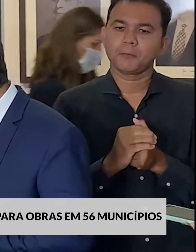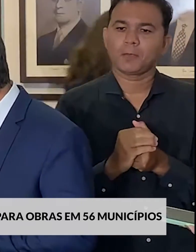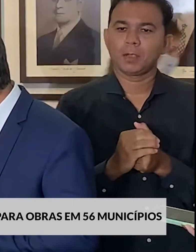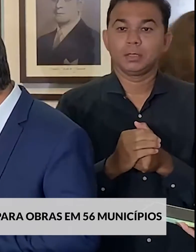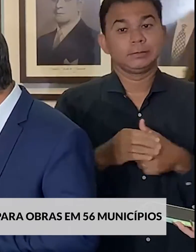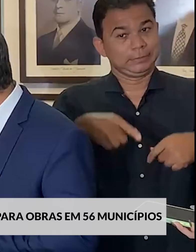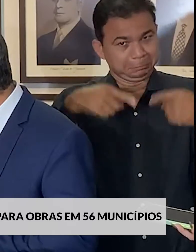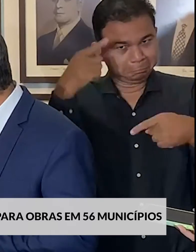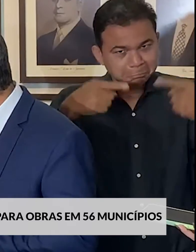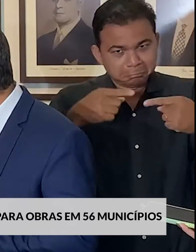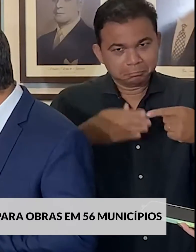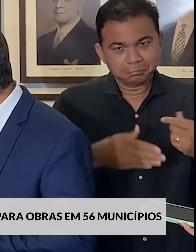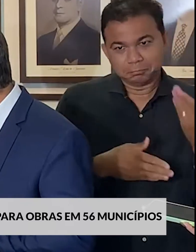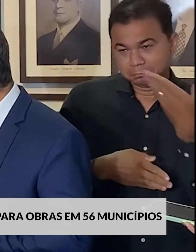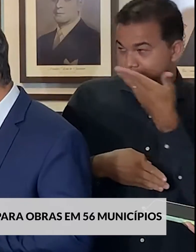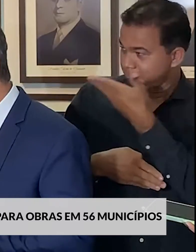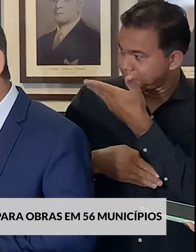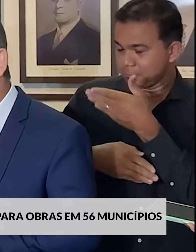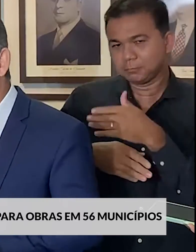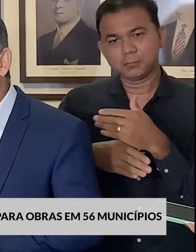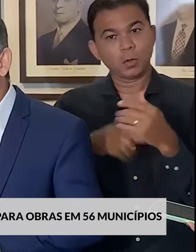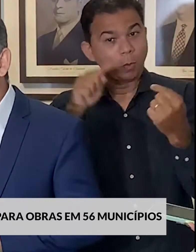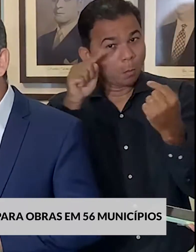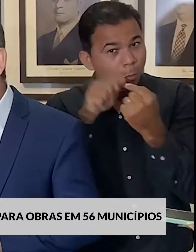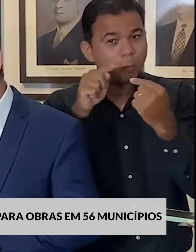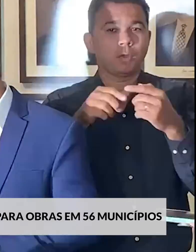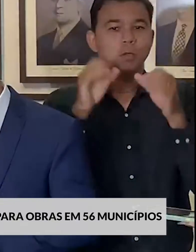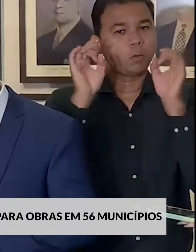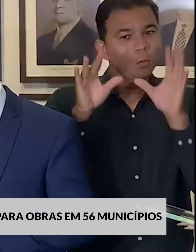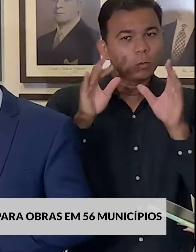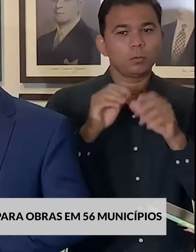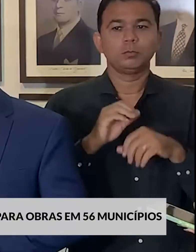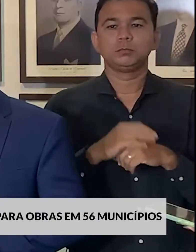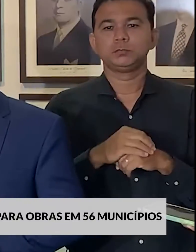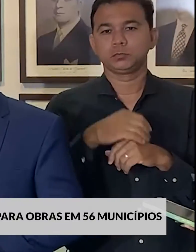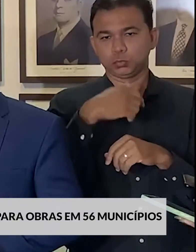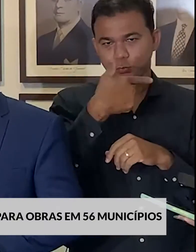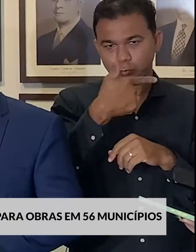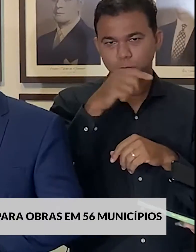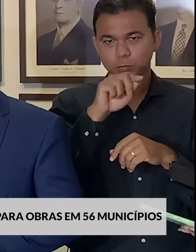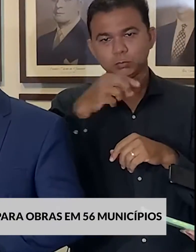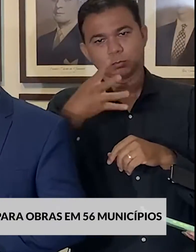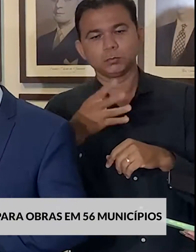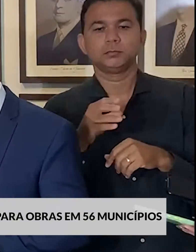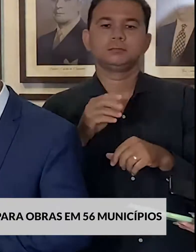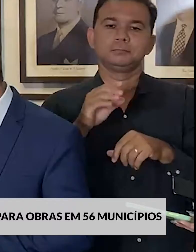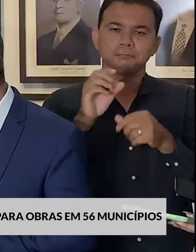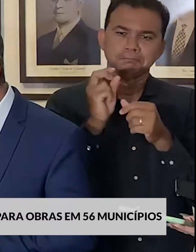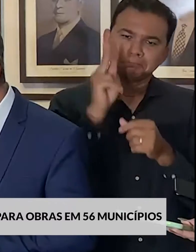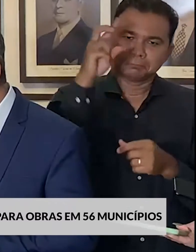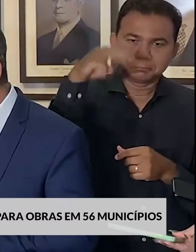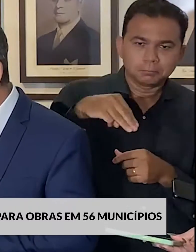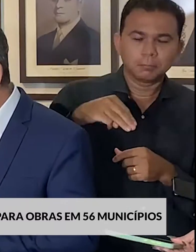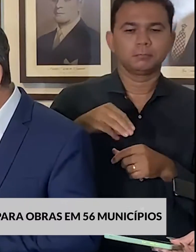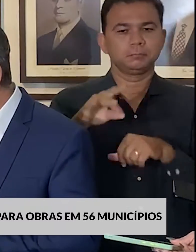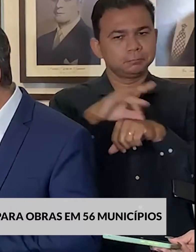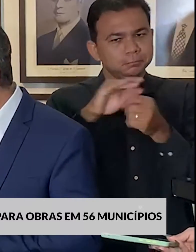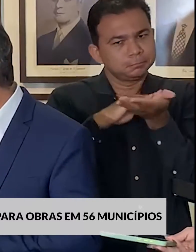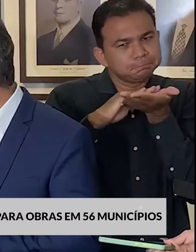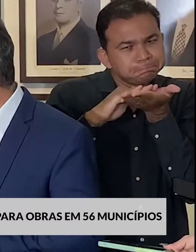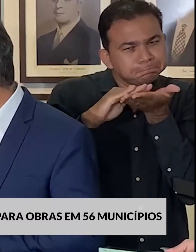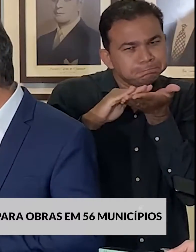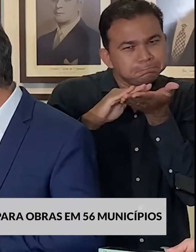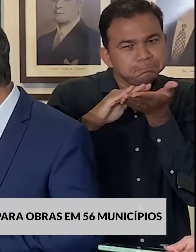o desafio para o secretário Marcelo para bater a nossa meta, que é 2.400 quilômetros, né, de fazer mais 800 o ano que